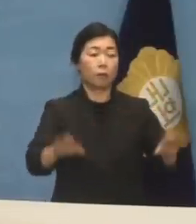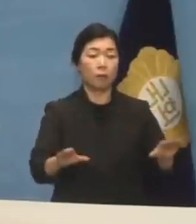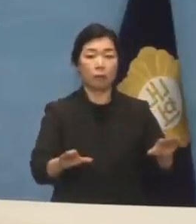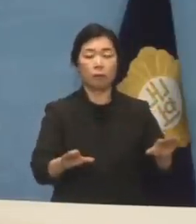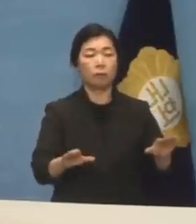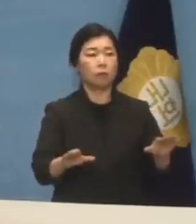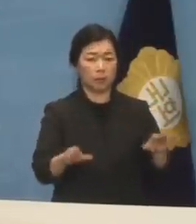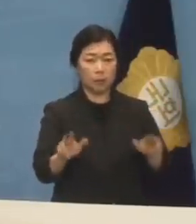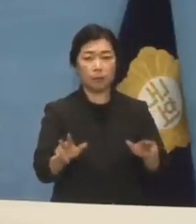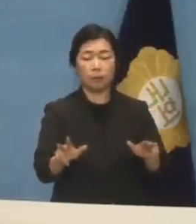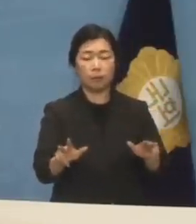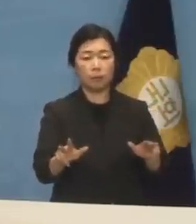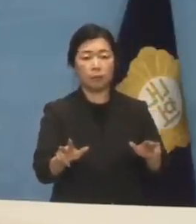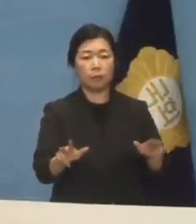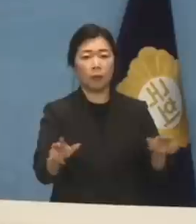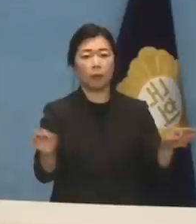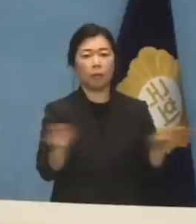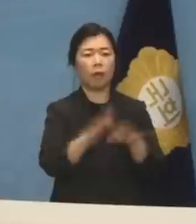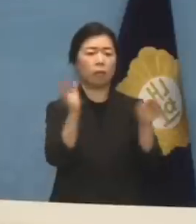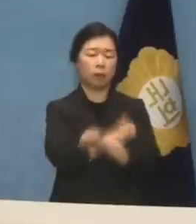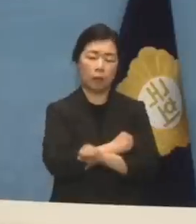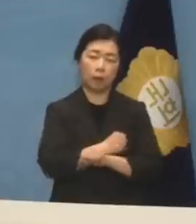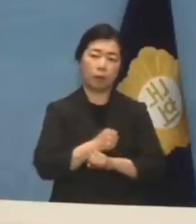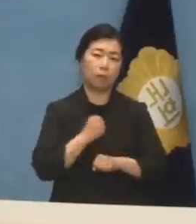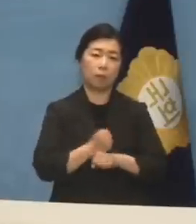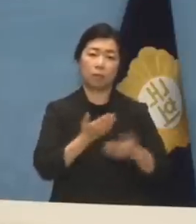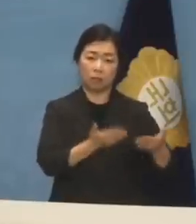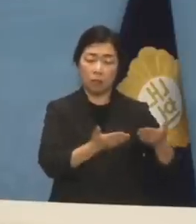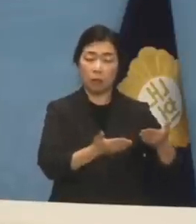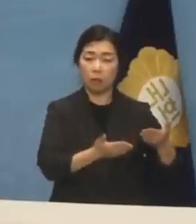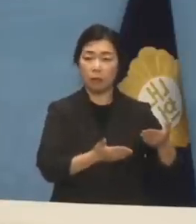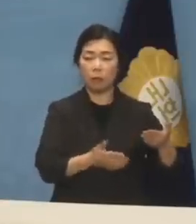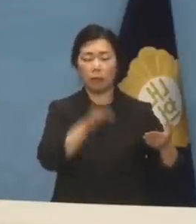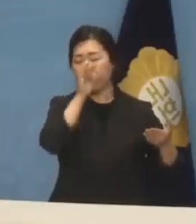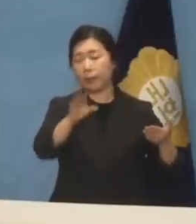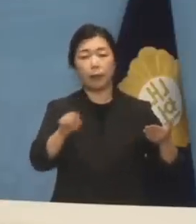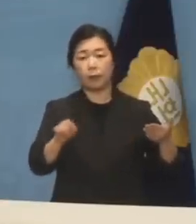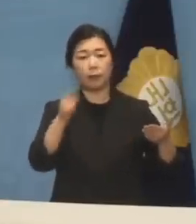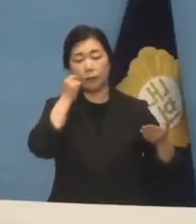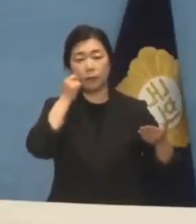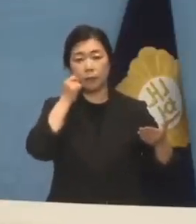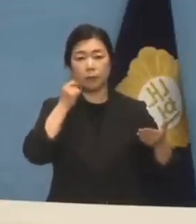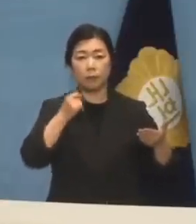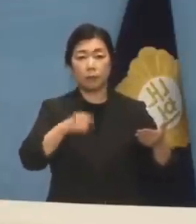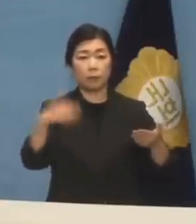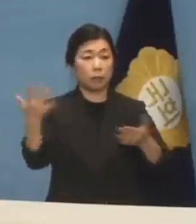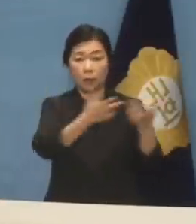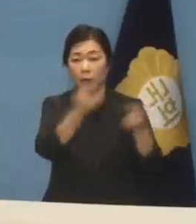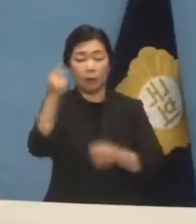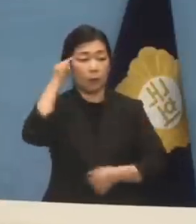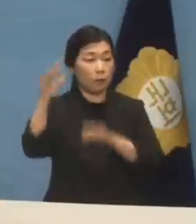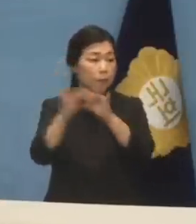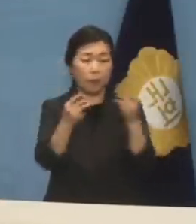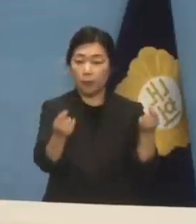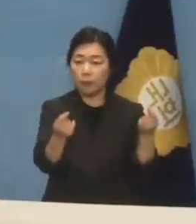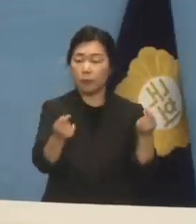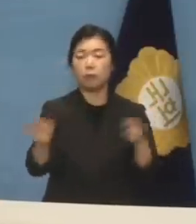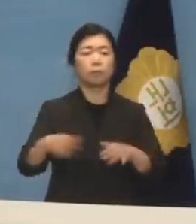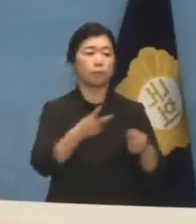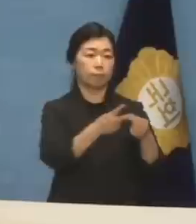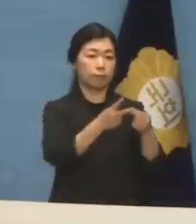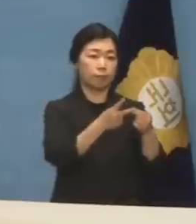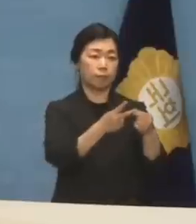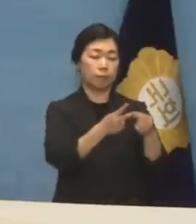윤석열 정부가 물거품으로 만들려고 하고 있습니다. 이거 이러면 안 되는 겁니다. 다들 동감하실 겁니다.